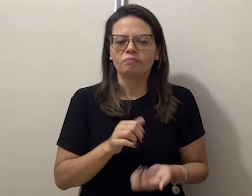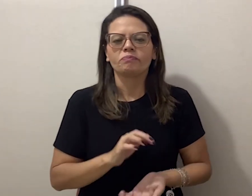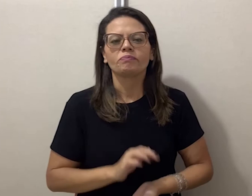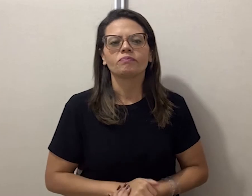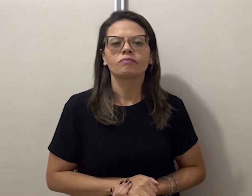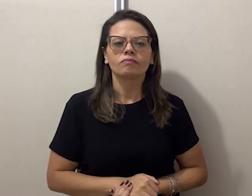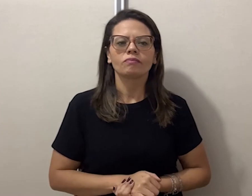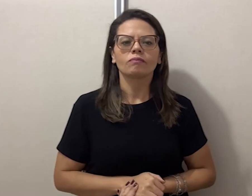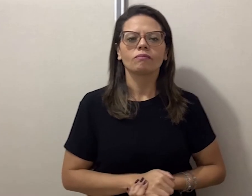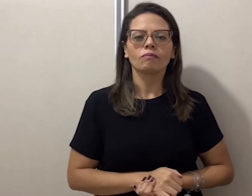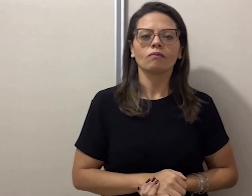para mim.